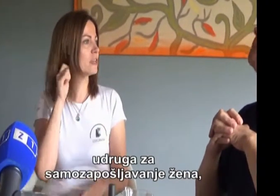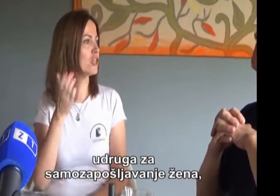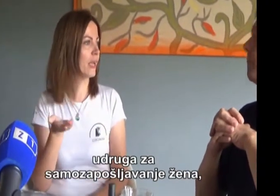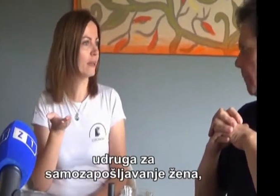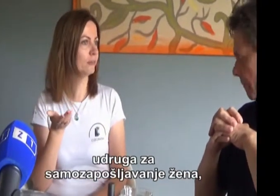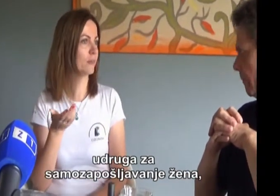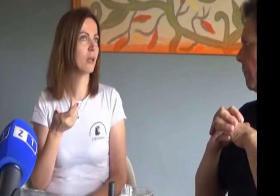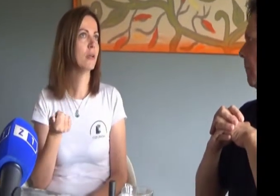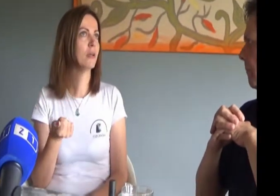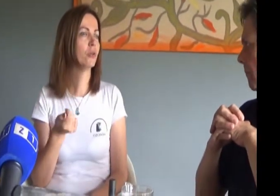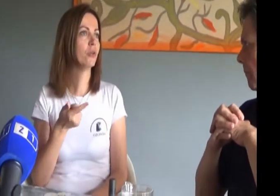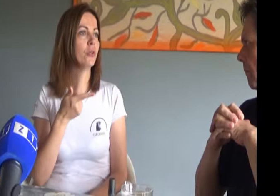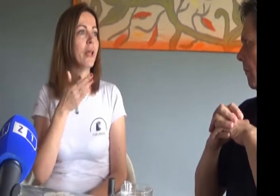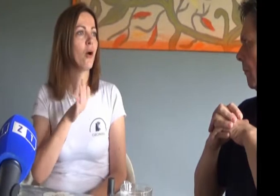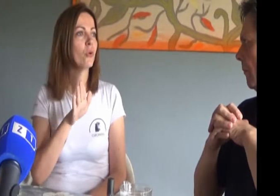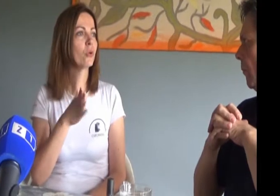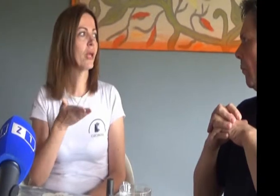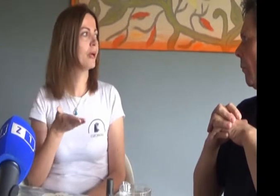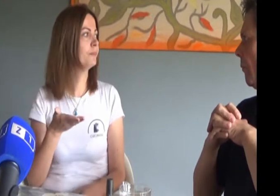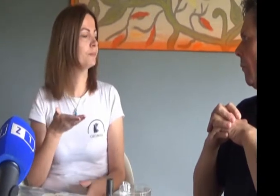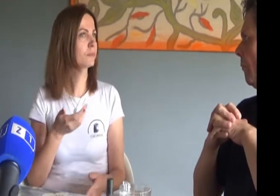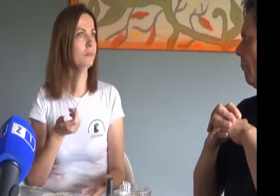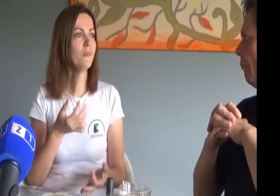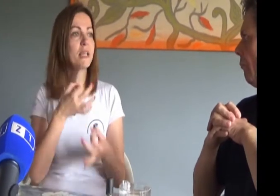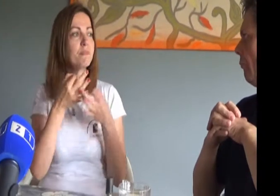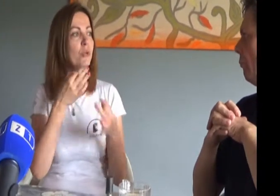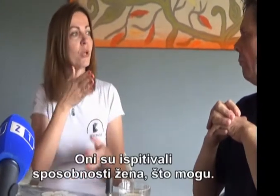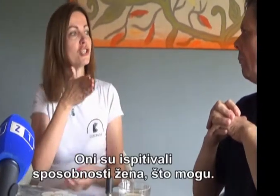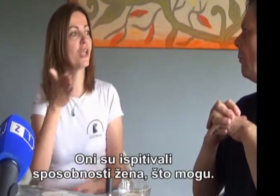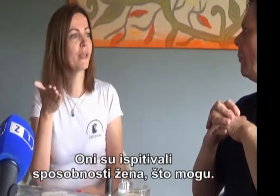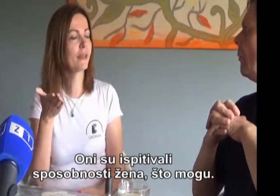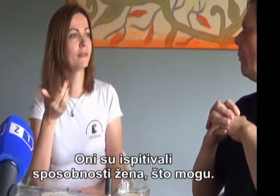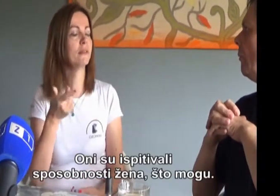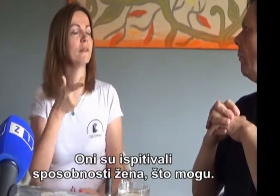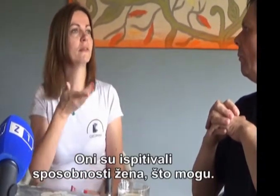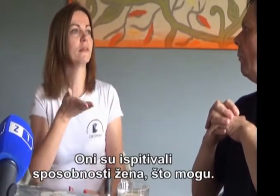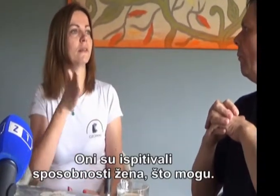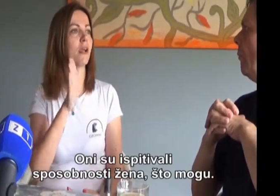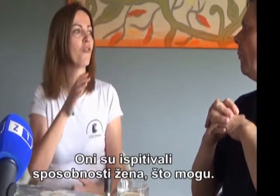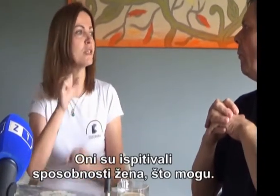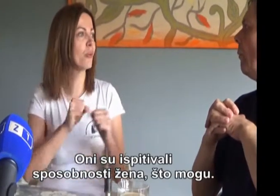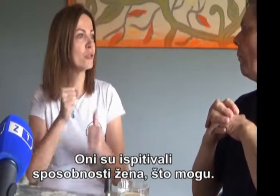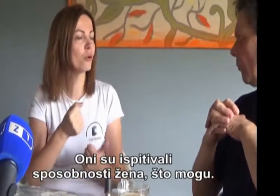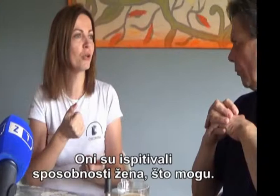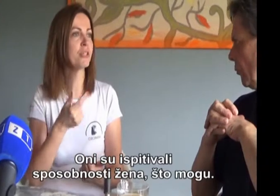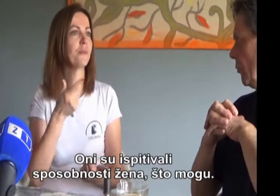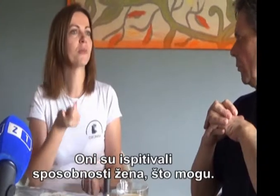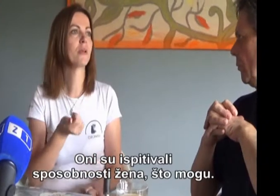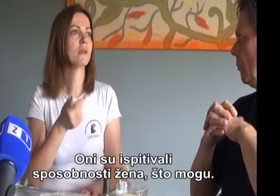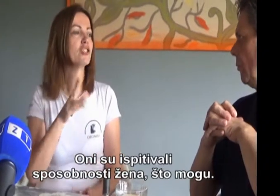samozapošljavanje žene. Ta udruga ispituje žene njihova sposobnost i